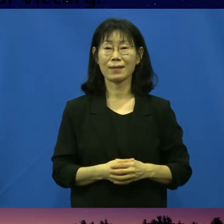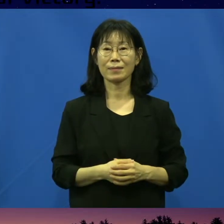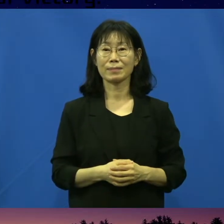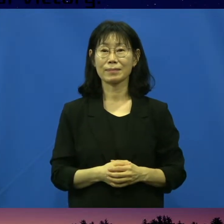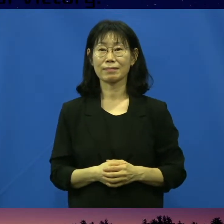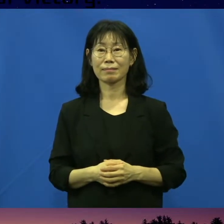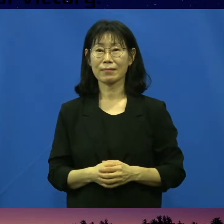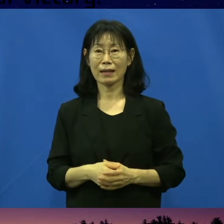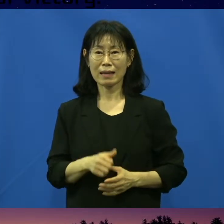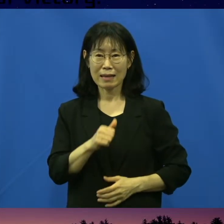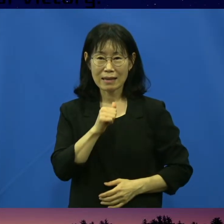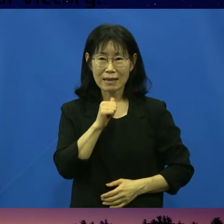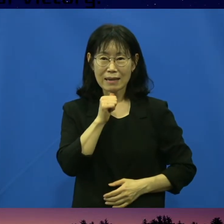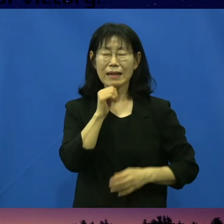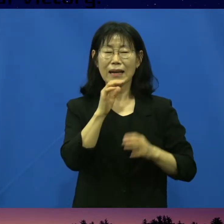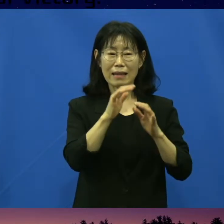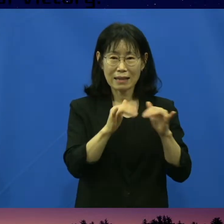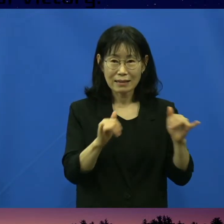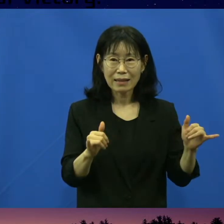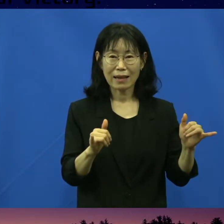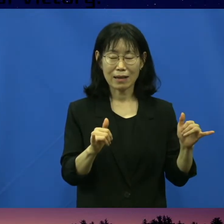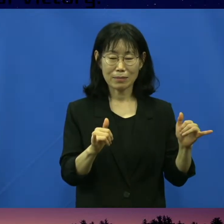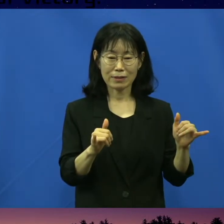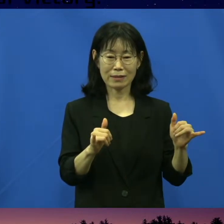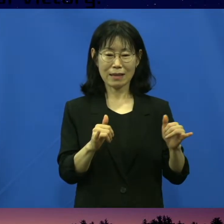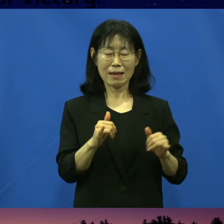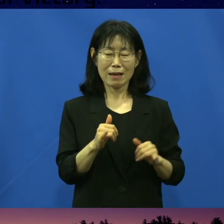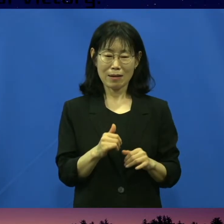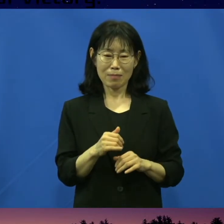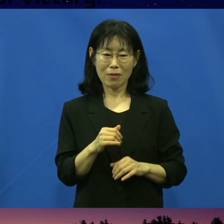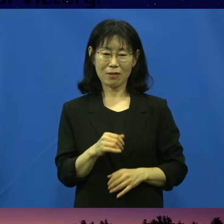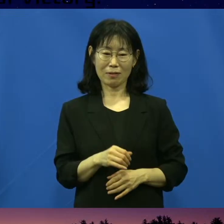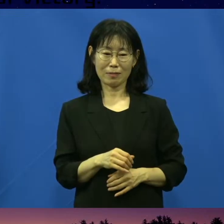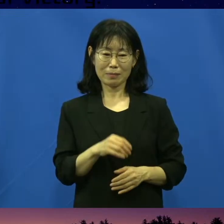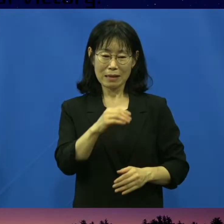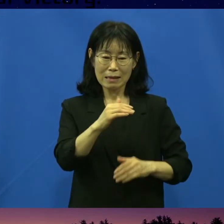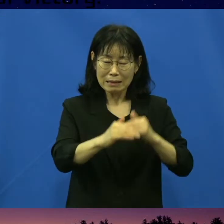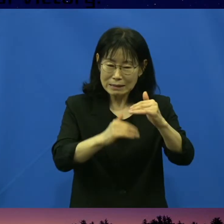돈이 좀 없는 분들은 그걸 올라가서 위에 가서 사야 되고